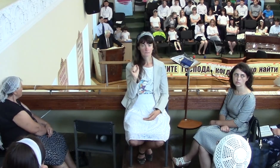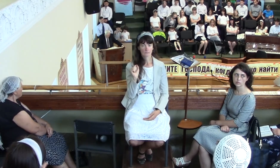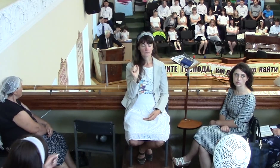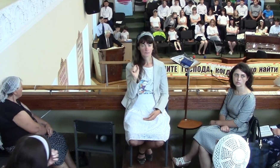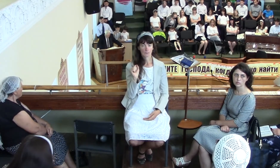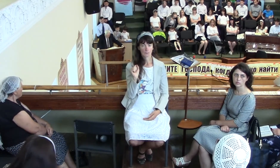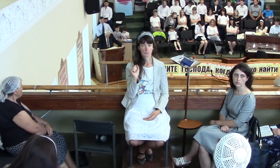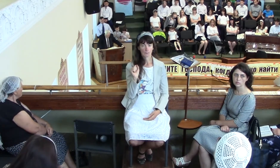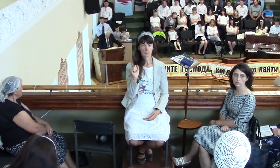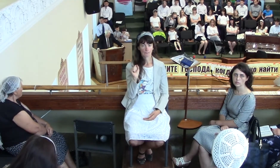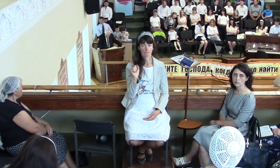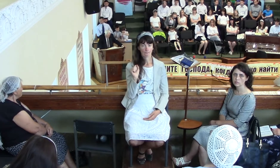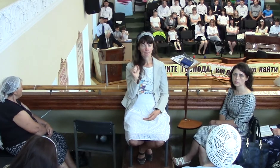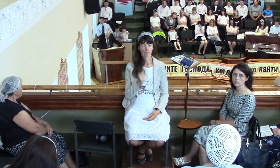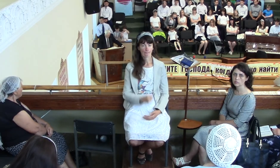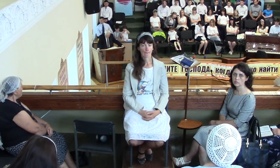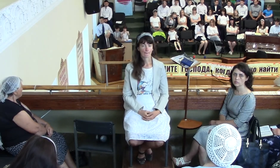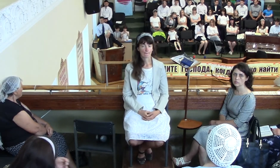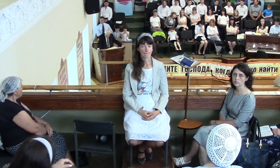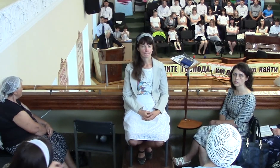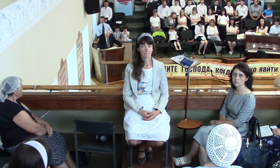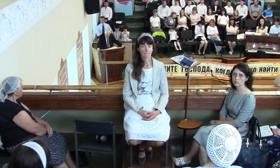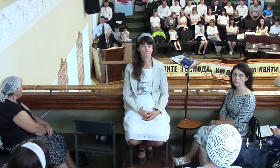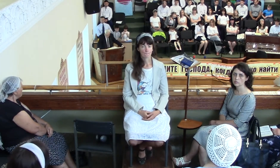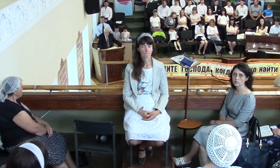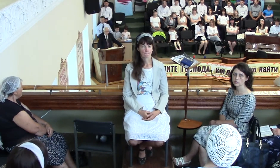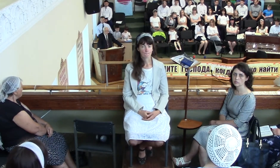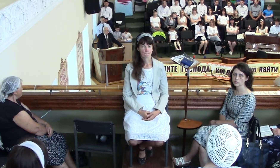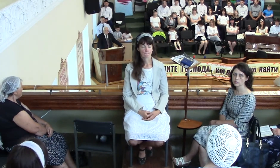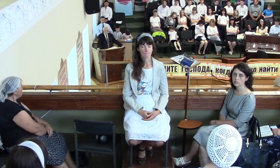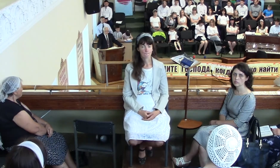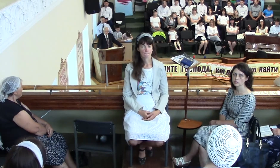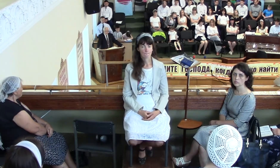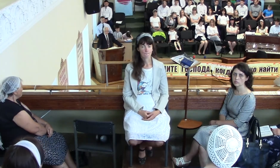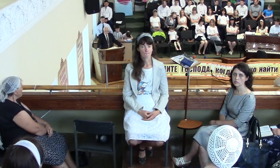Мы читаем, а потом 14.